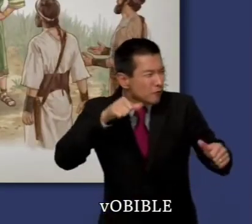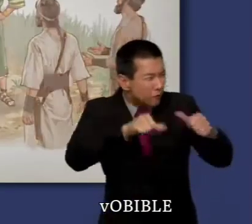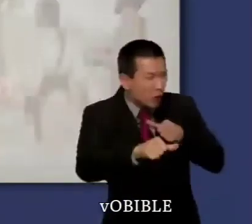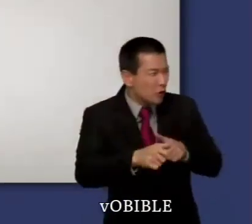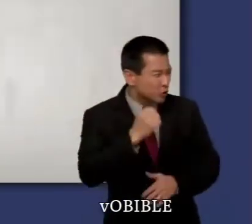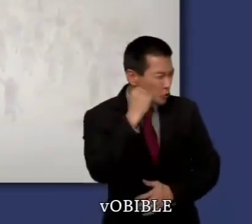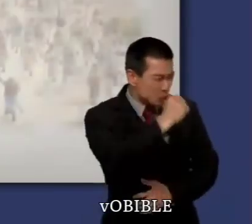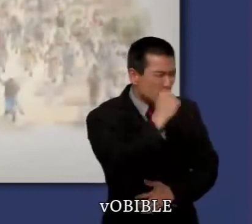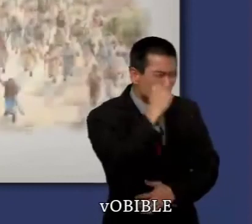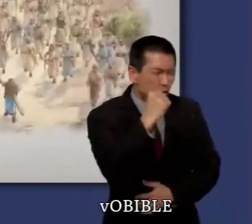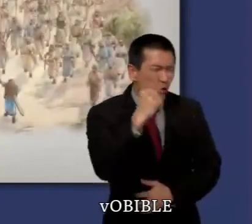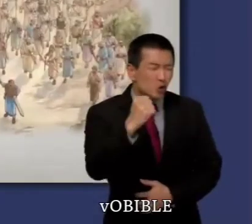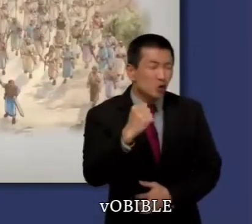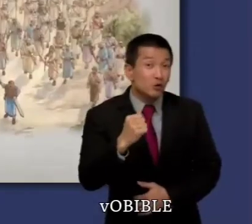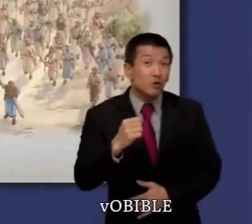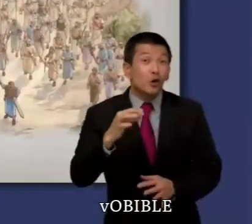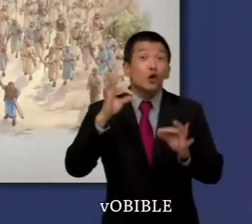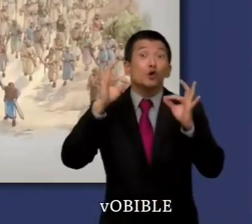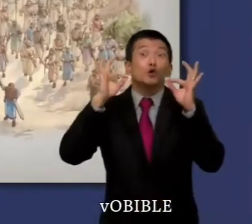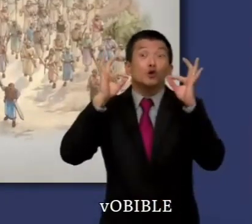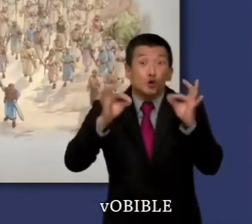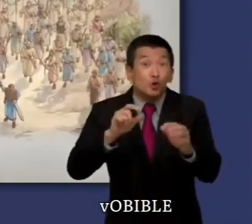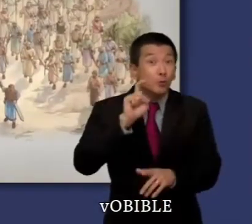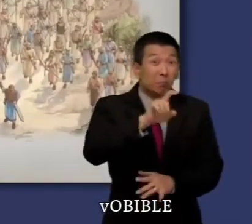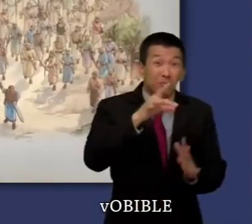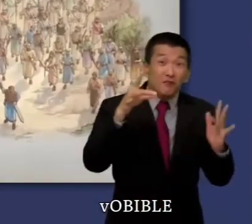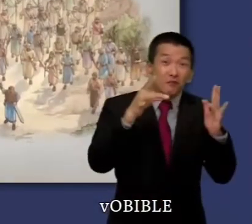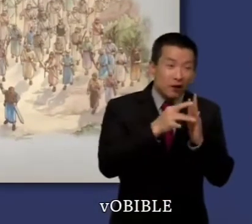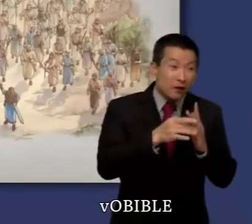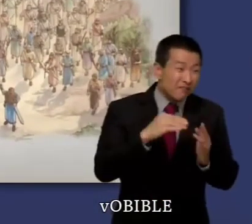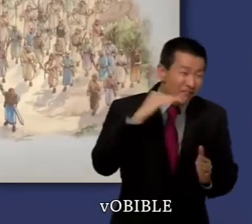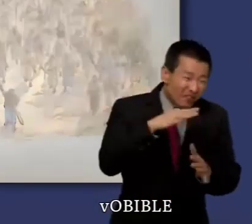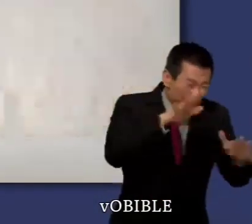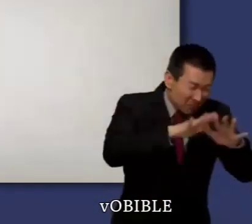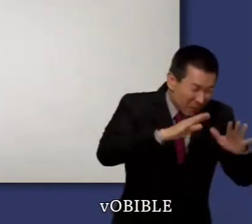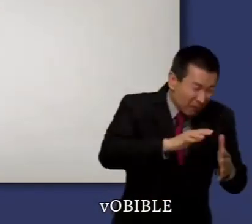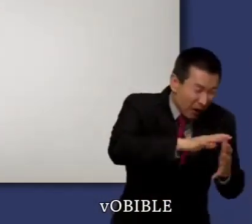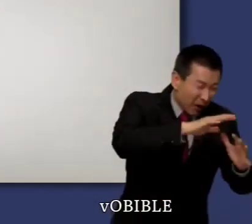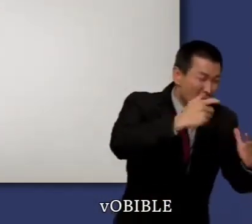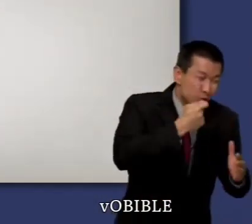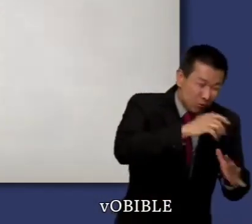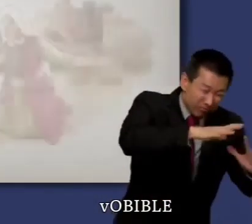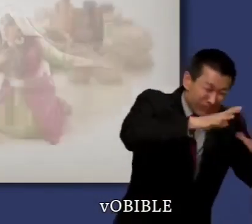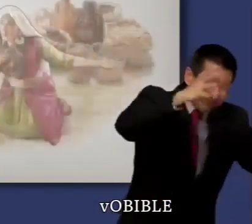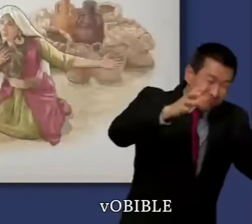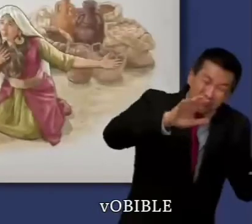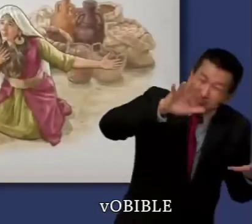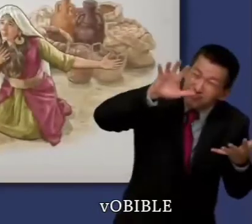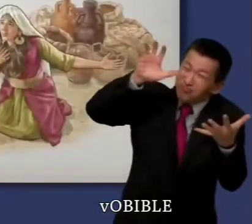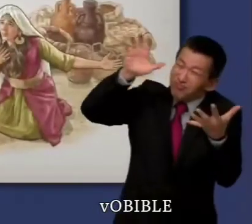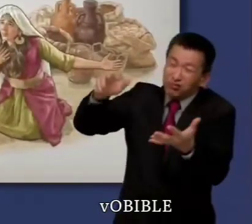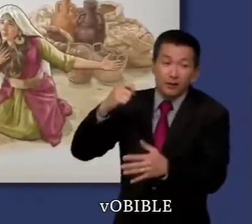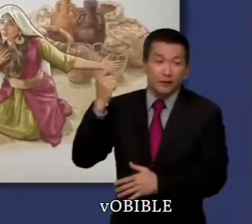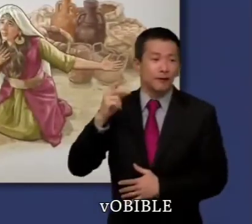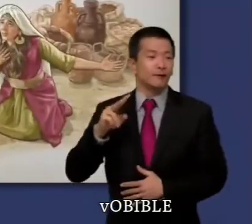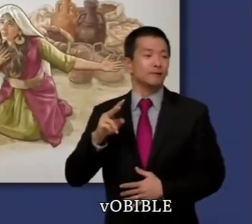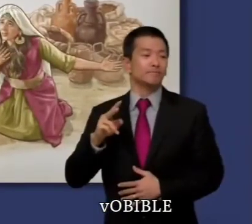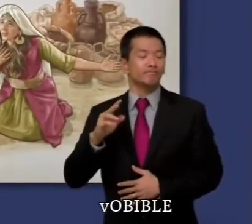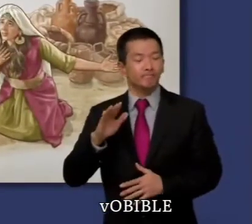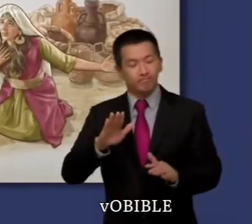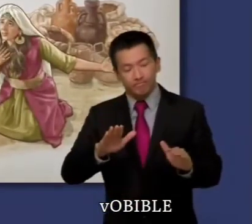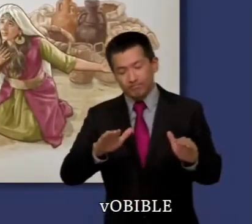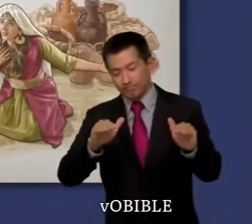Dans les chapitres 24 et 26, David a des occasions de tuer Saül, mais il refuse de faire du mal à celui que